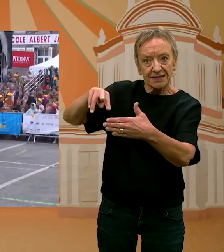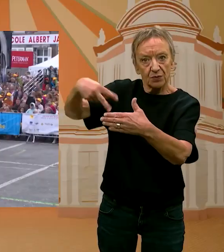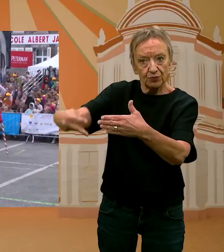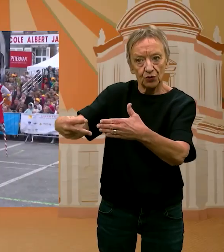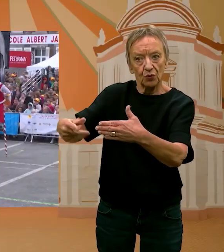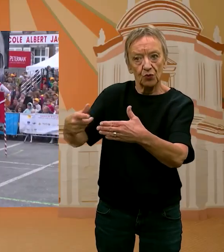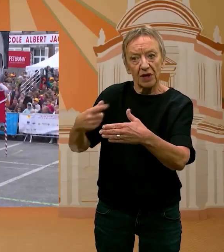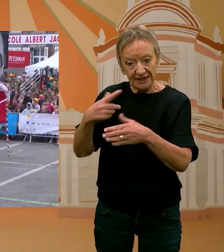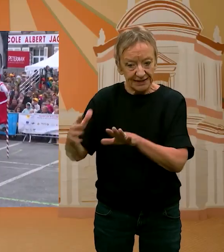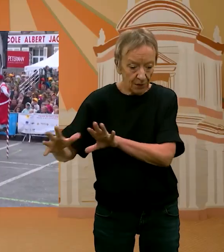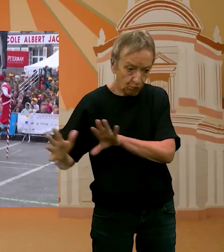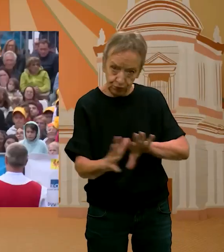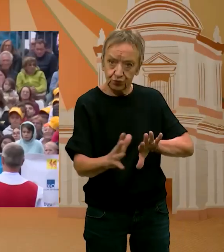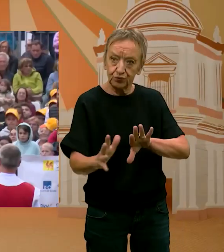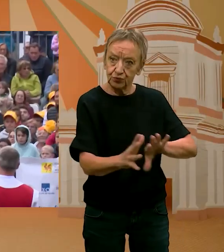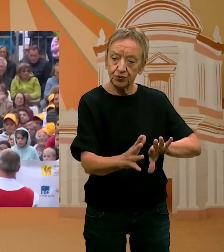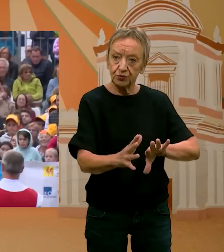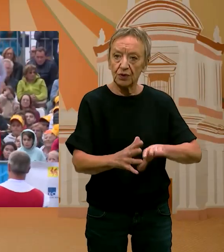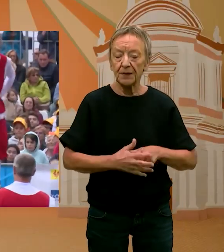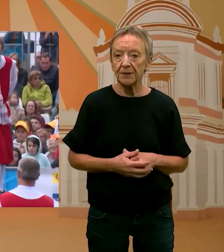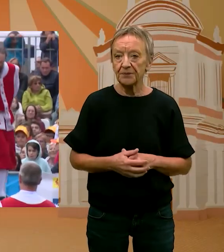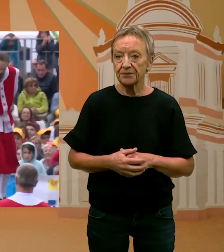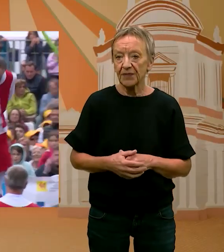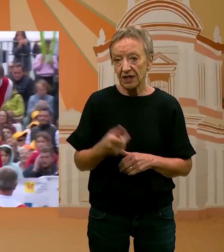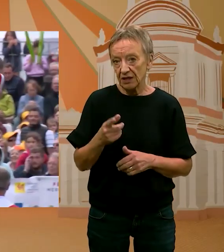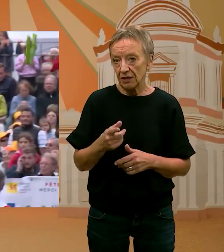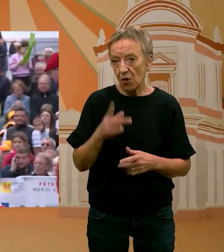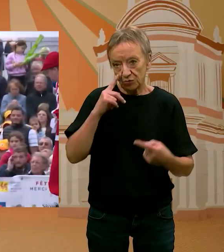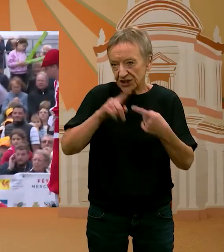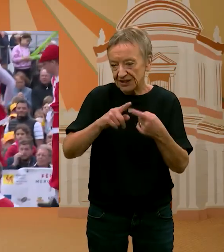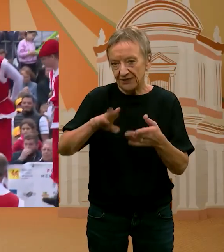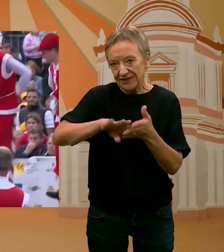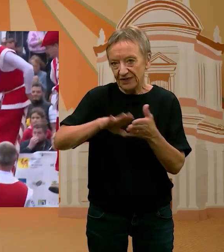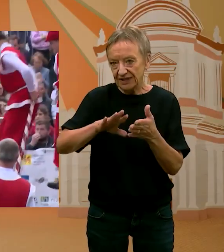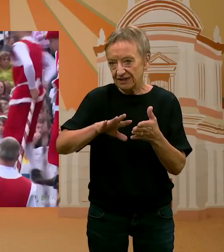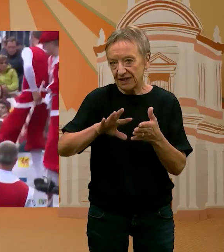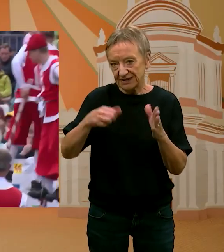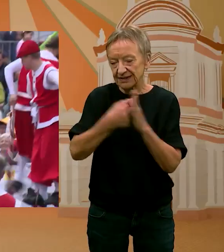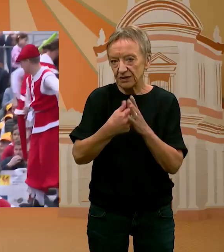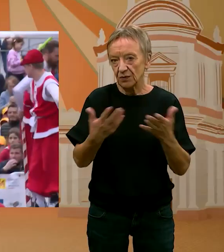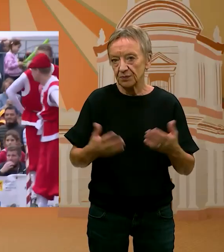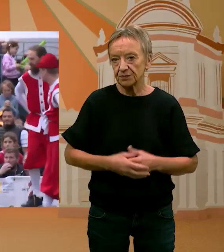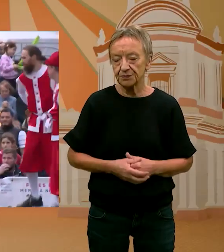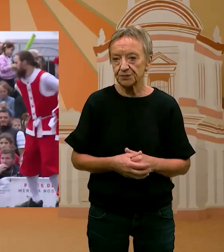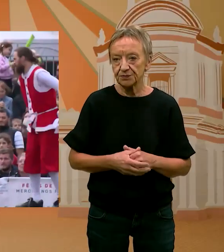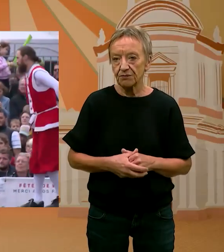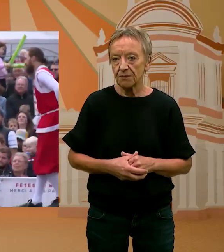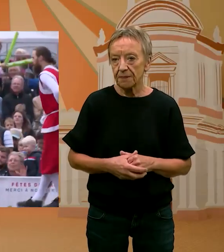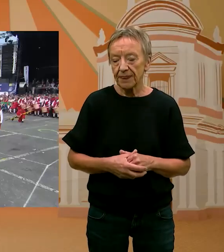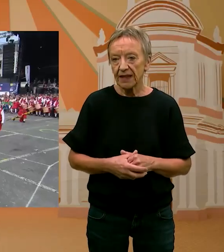pour éviter, voilà. C'est bête, mais c'est les accidents. C'est vraiment le but, évidemment, c'est d'éviter de blesser le public ou les échasseurs. Oui,